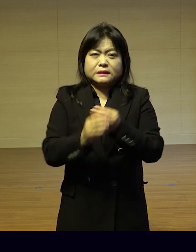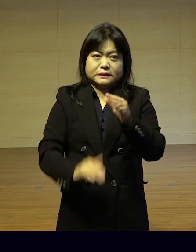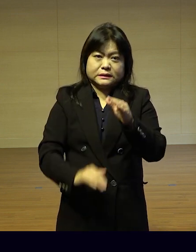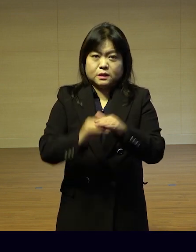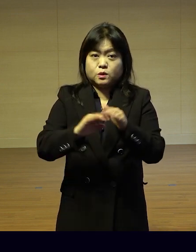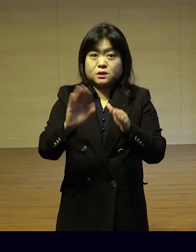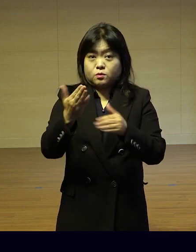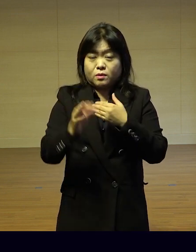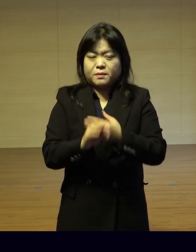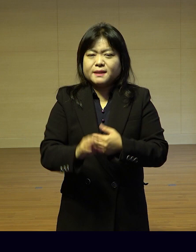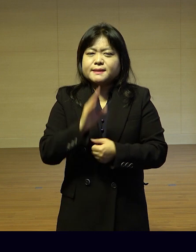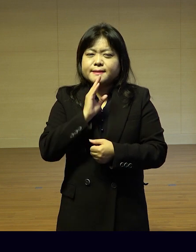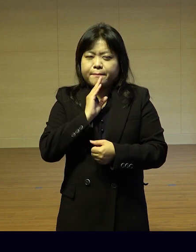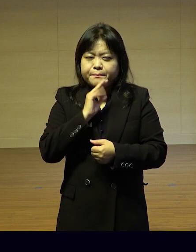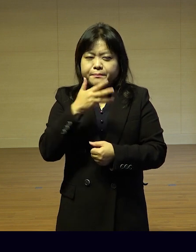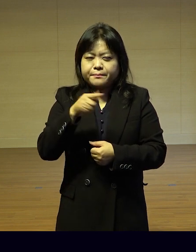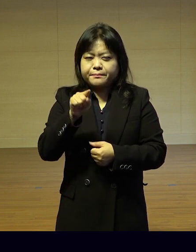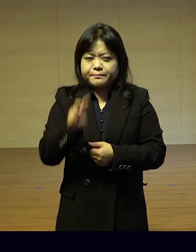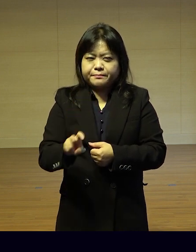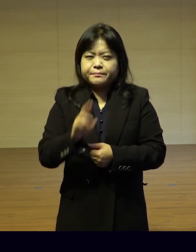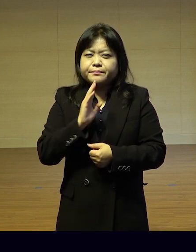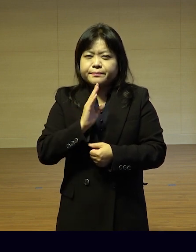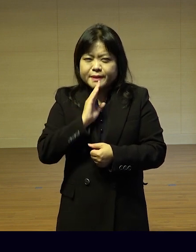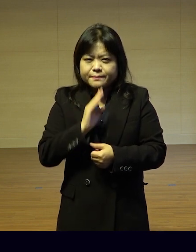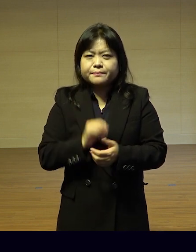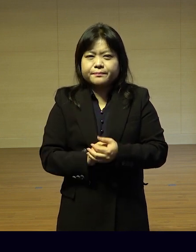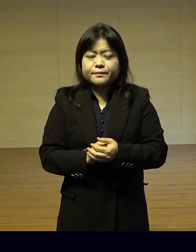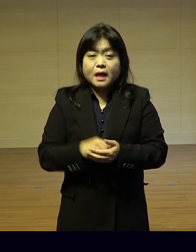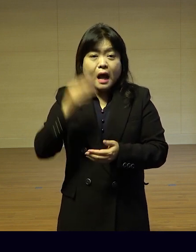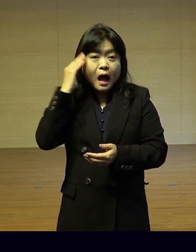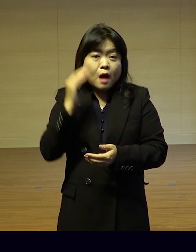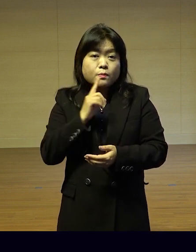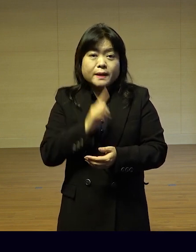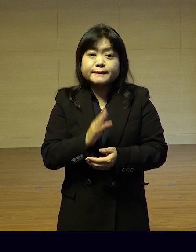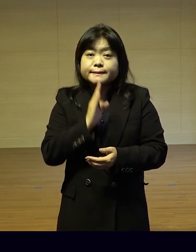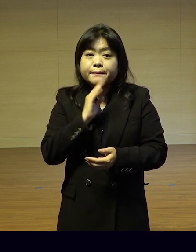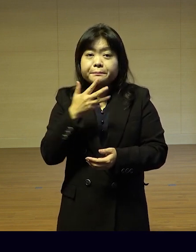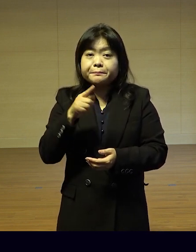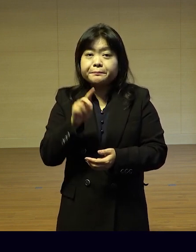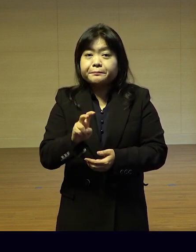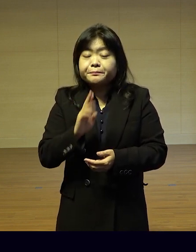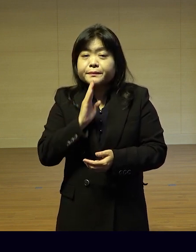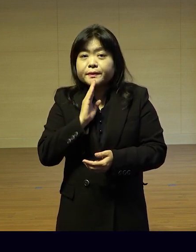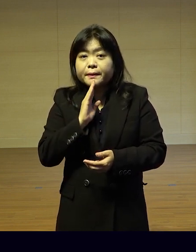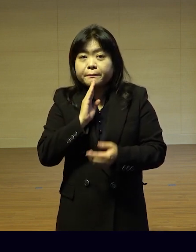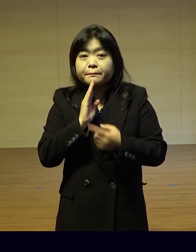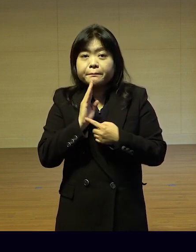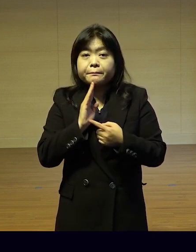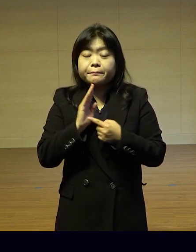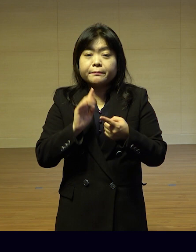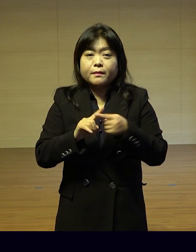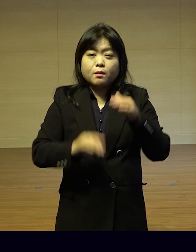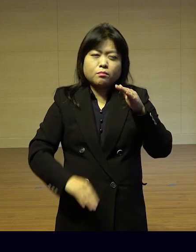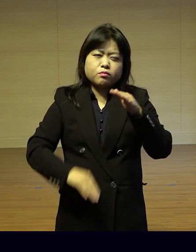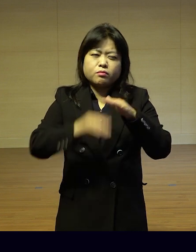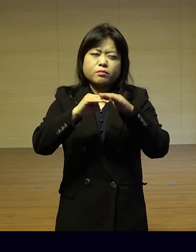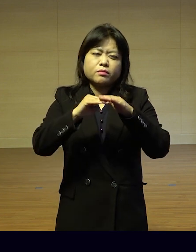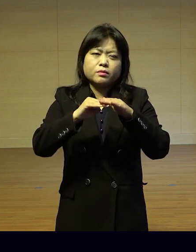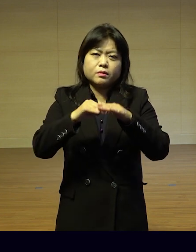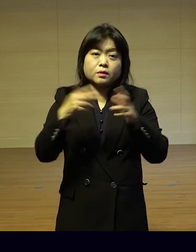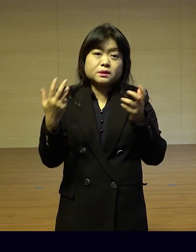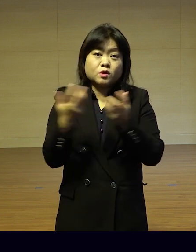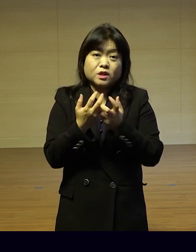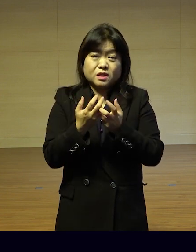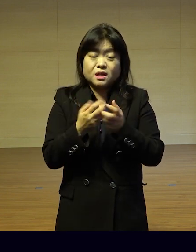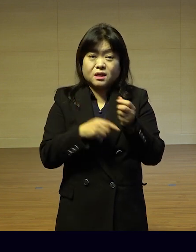그걸 참이라고 그러죠. 우리말하고 정확히 대응합니다. 우리말은 참이라고 하는 것은 fullness, 꽉 차 있다는